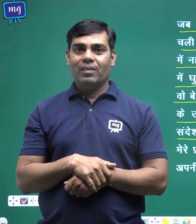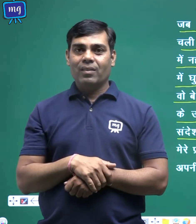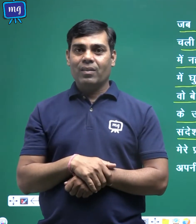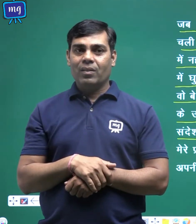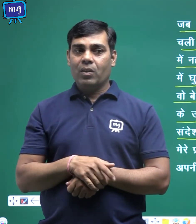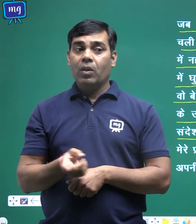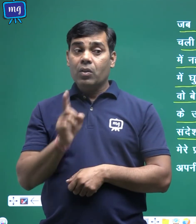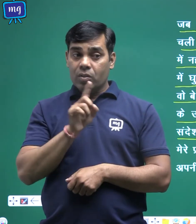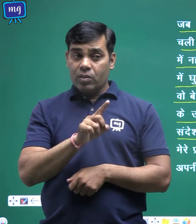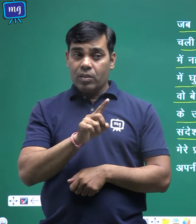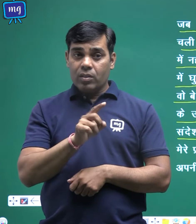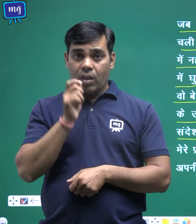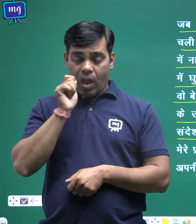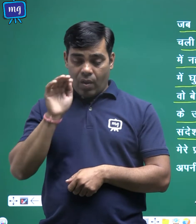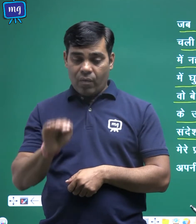जिस व्यक्ति ने